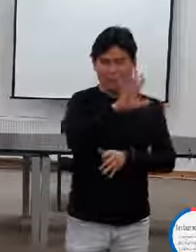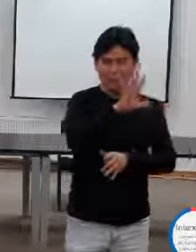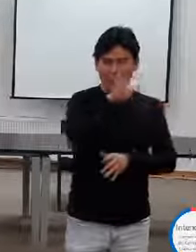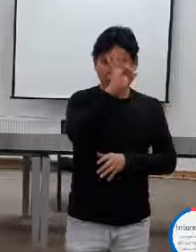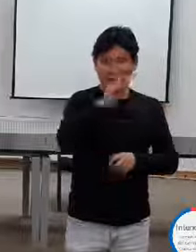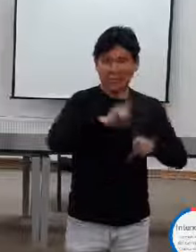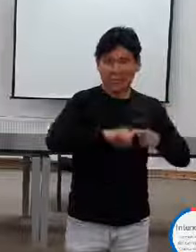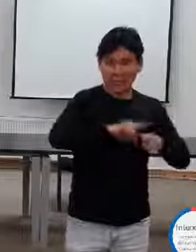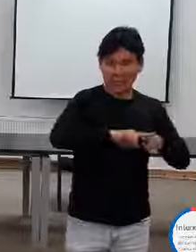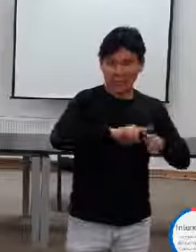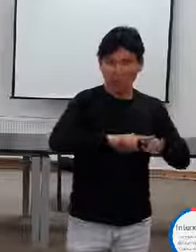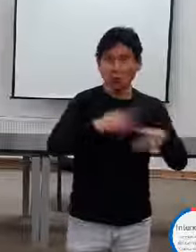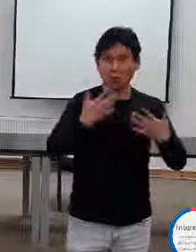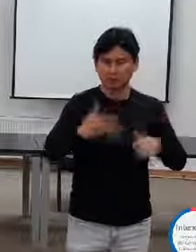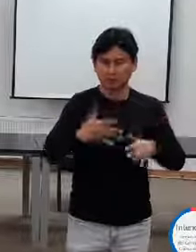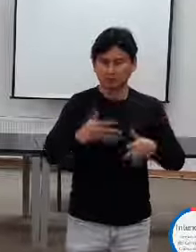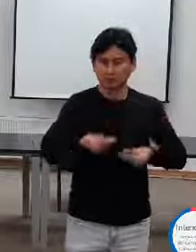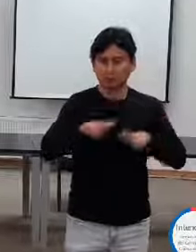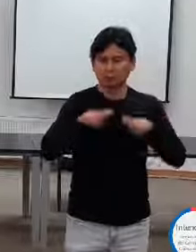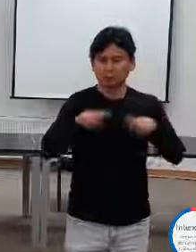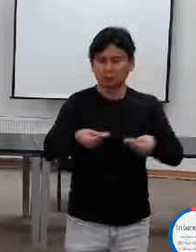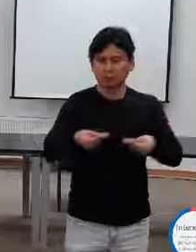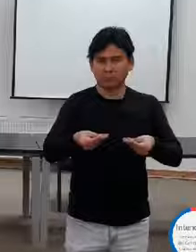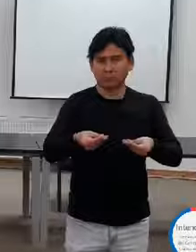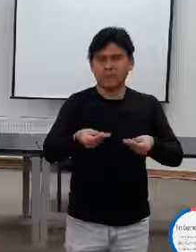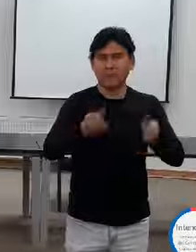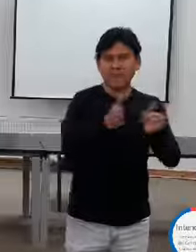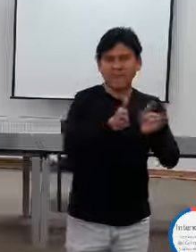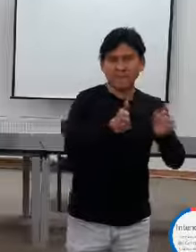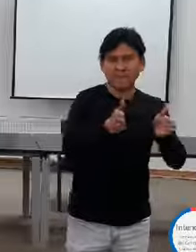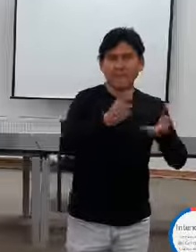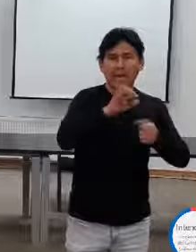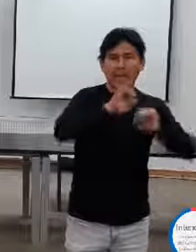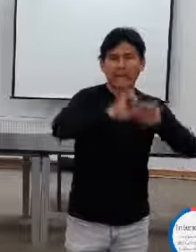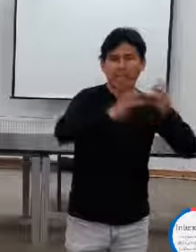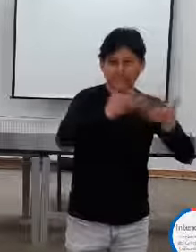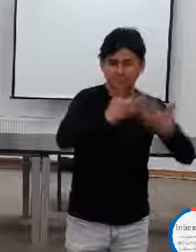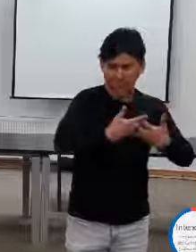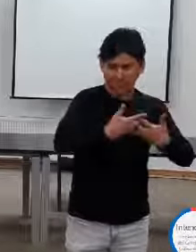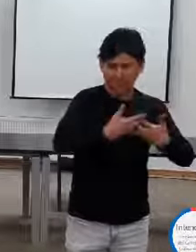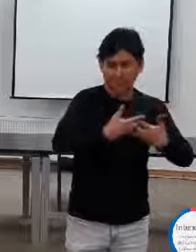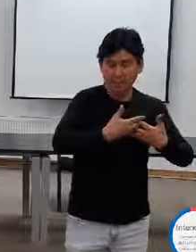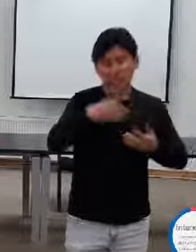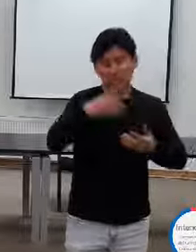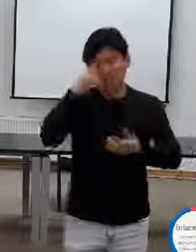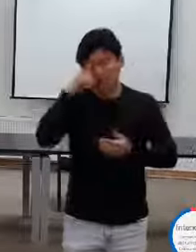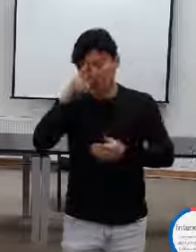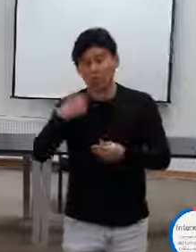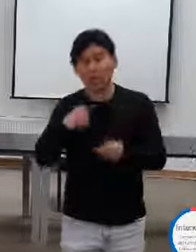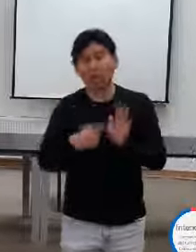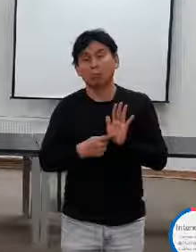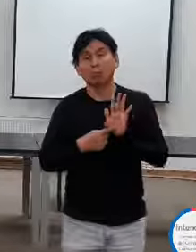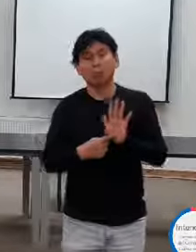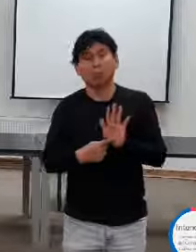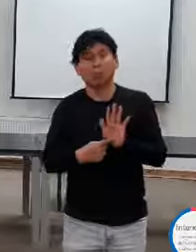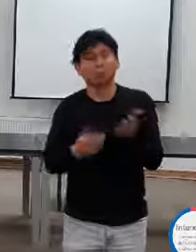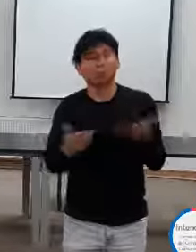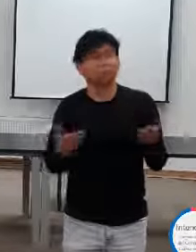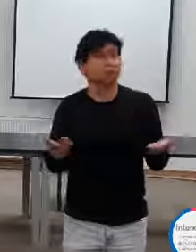de los créditos iba a ser para pequeñas y medianas empresas sin embargo lo que ha demostrado